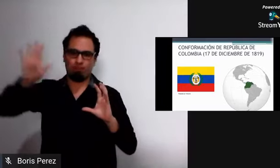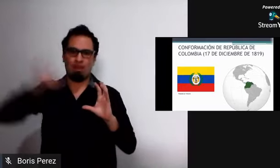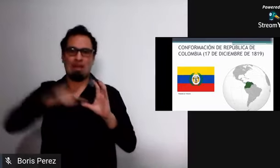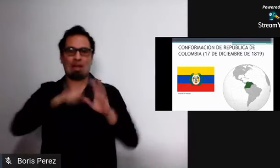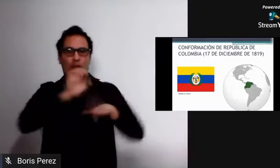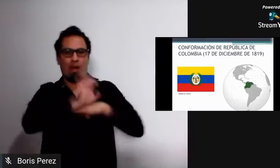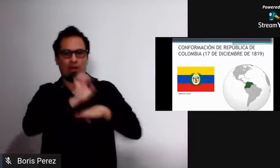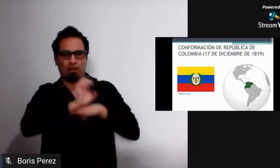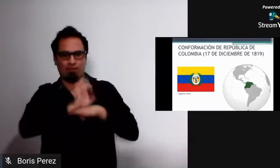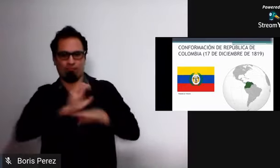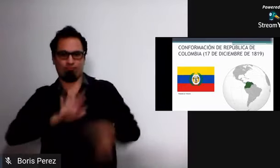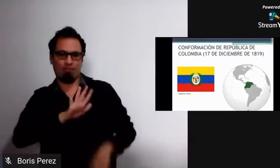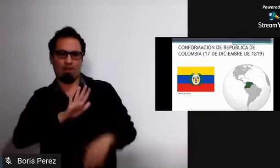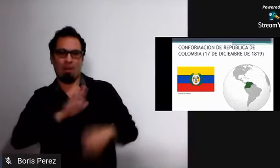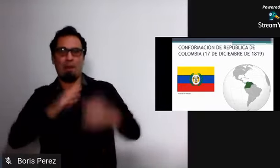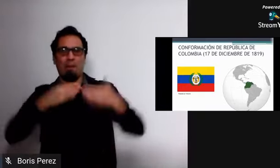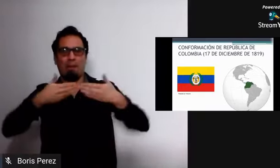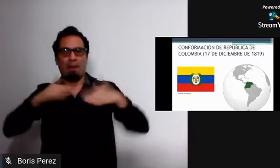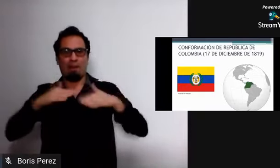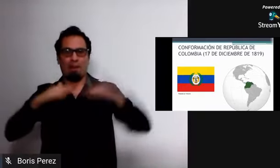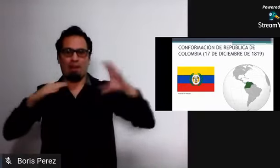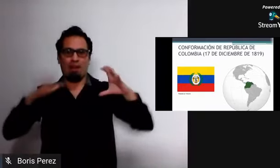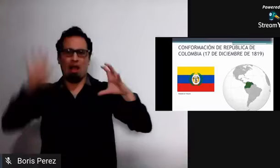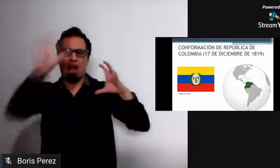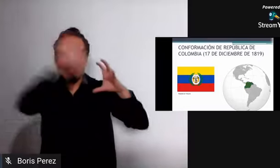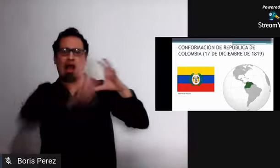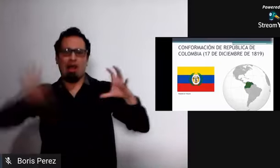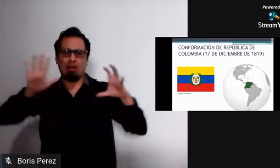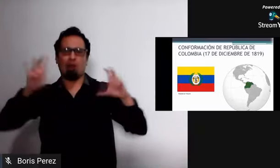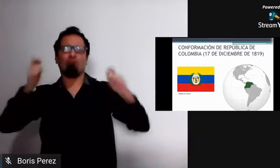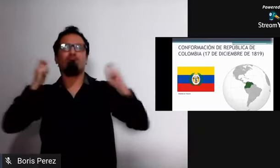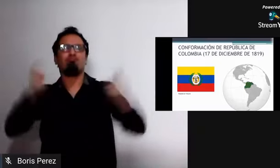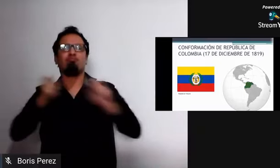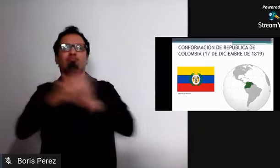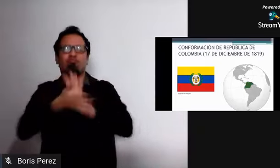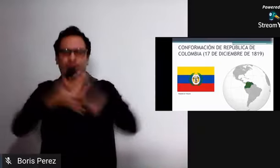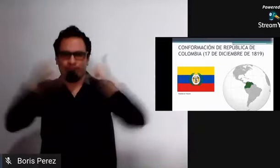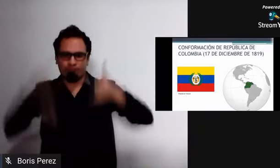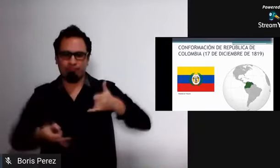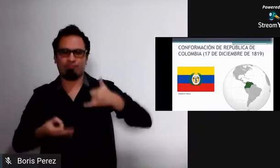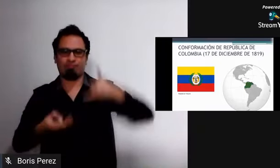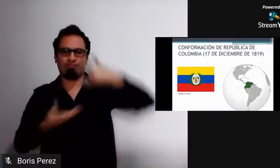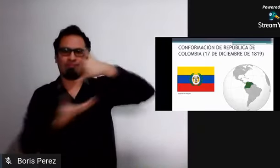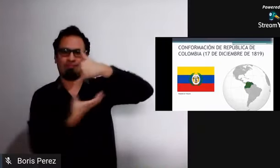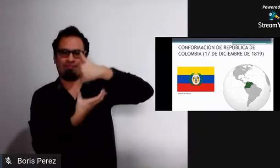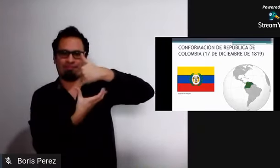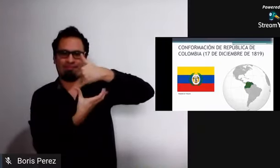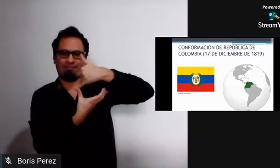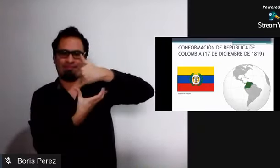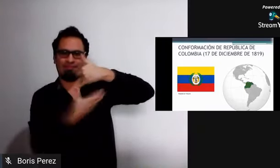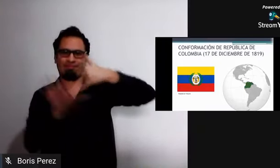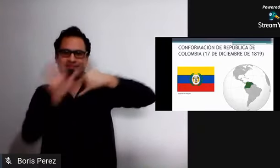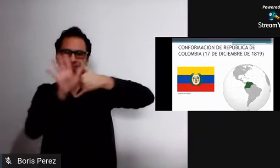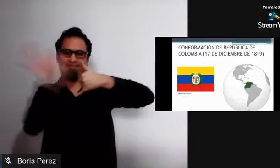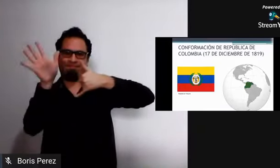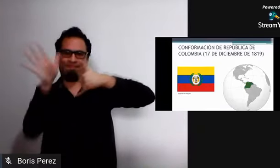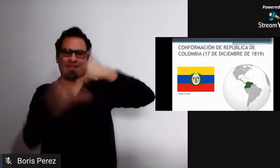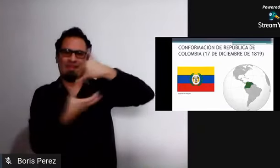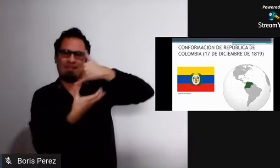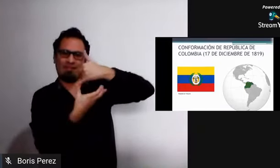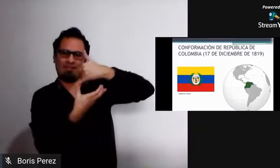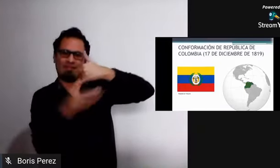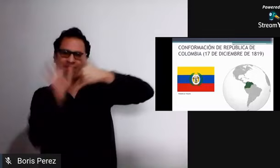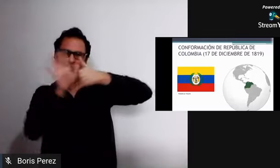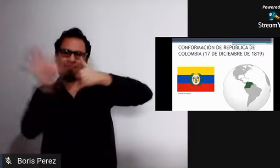el territorio geográfico que nosotros tenemos actualmente, sino que anteriormente pues era mucho